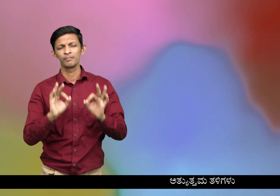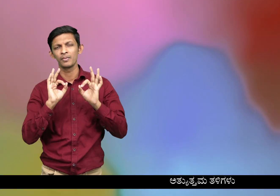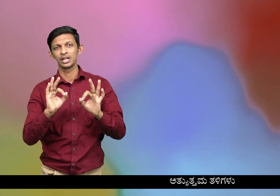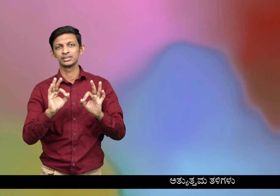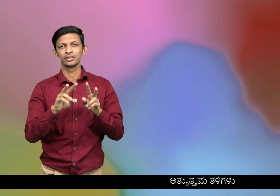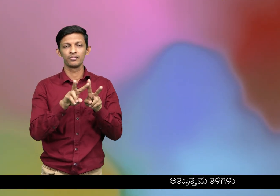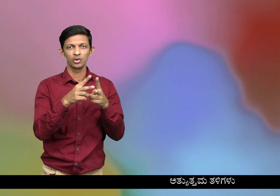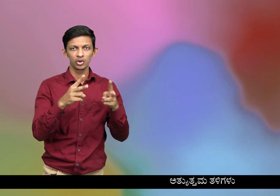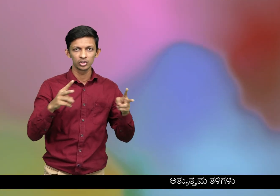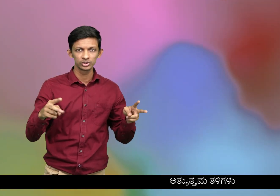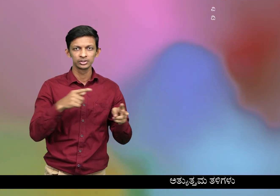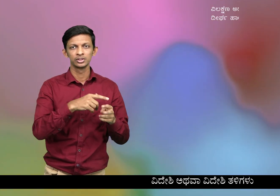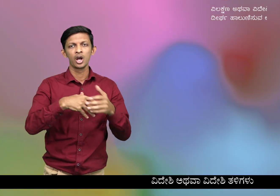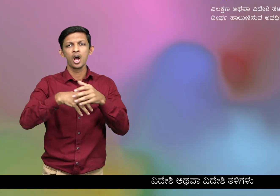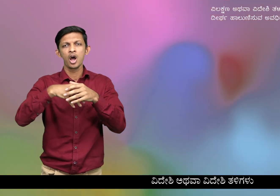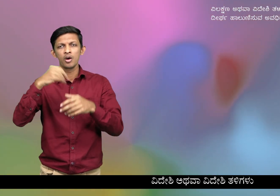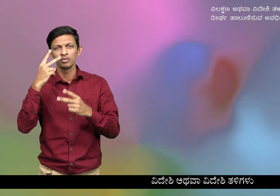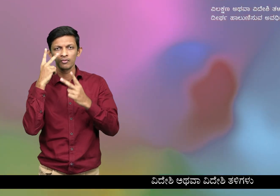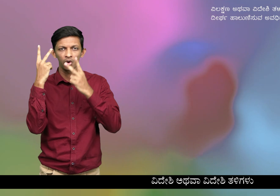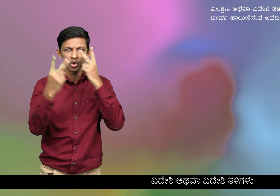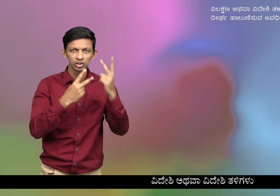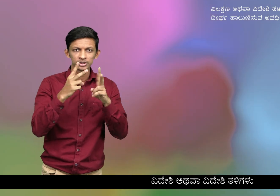ಅತ್ಯುತ್ತಮ ತಳಿಗಳು. ವಿದೇಶಿ ಅಥವಾ ವಿದೇಶಿ ತಳಿಗಳು: